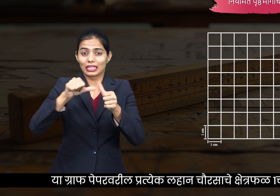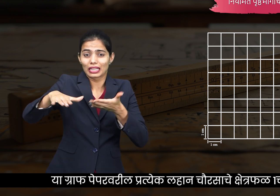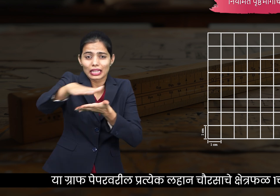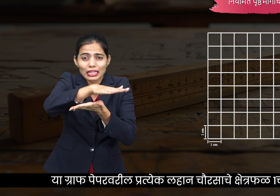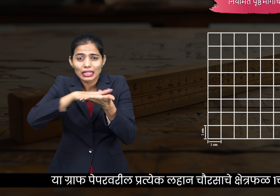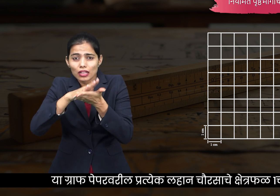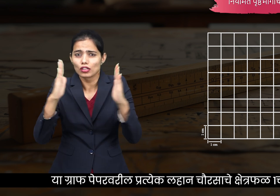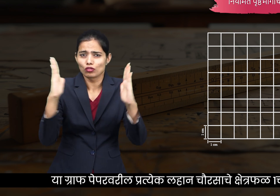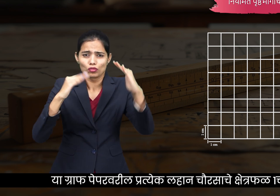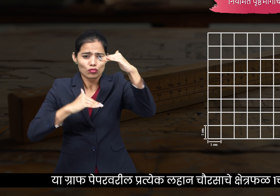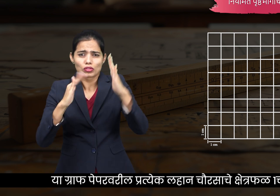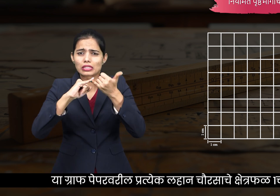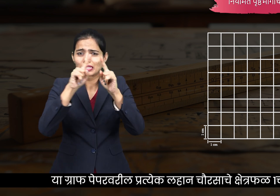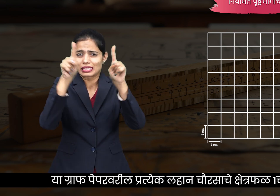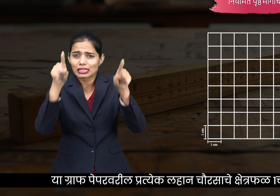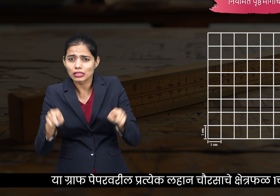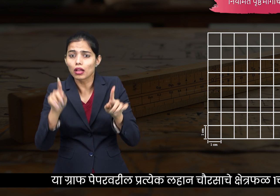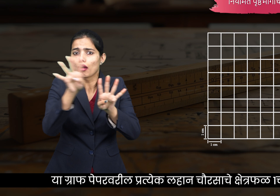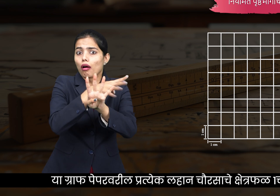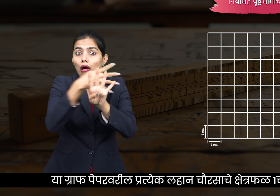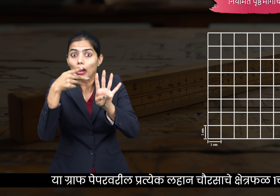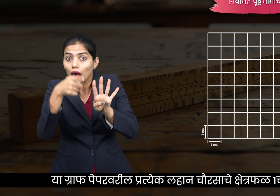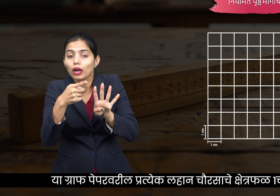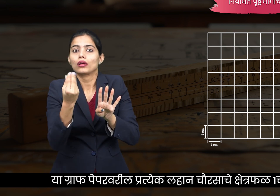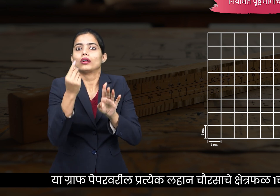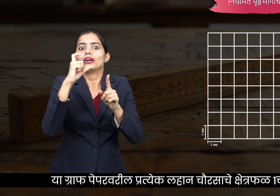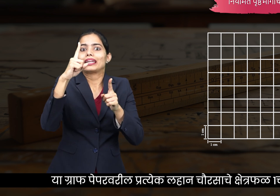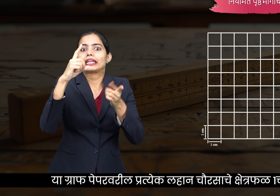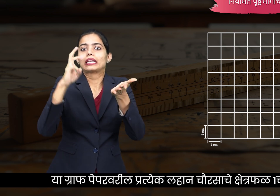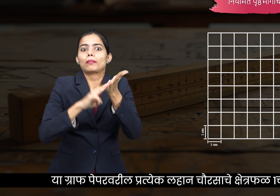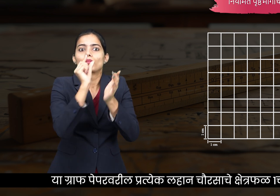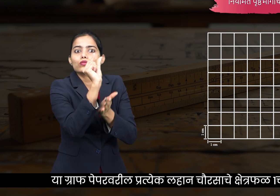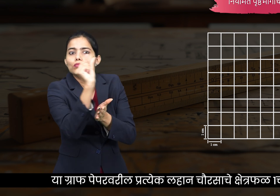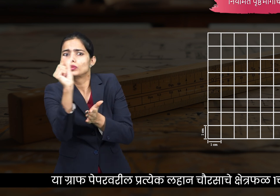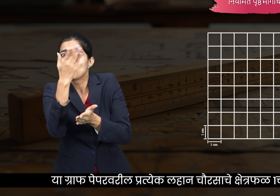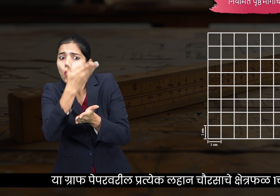या ग्राफ पेपरवरील प्रत्येक लहान चौरसाचे क्षेत्रफळ 1 चौरस सेमी आहे.